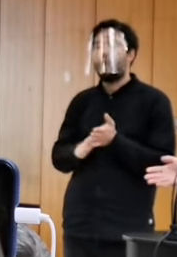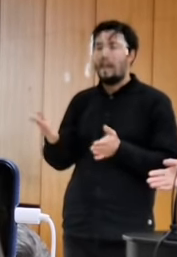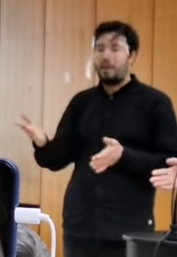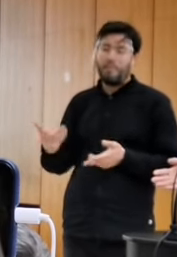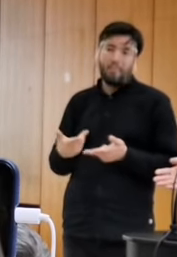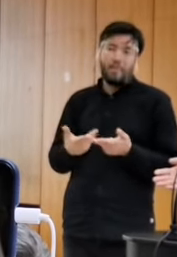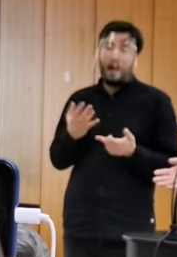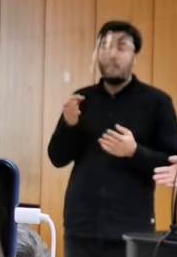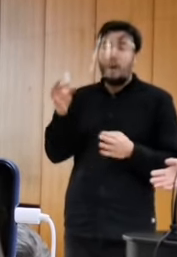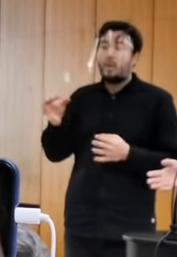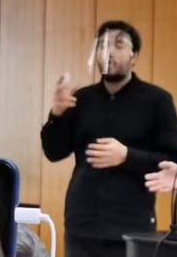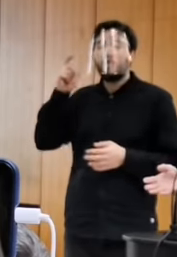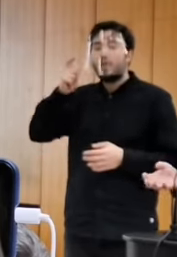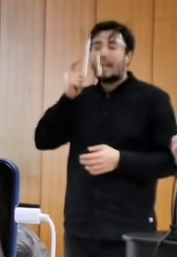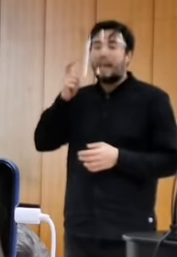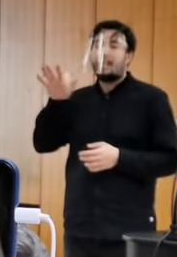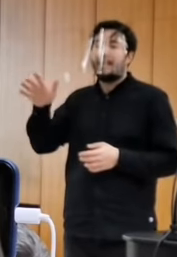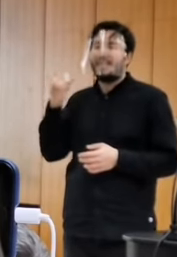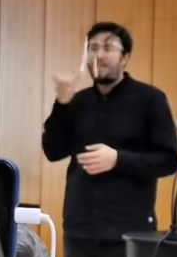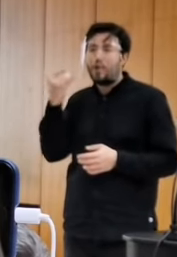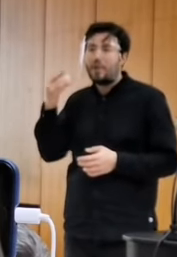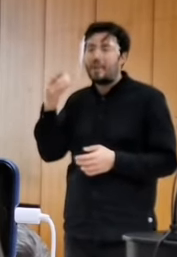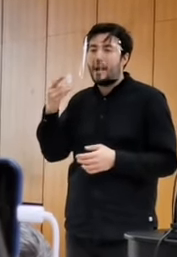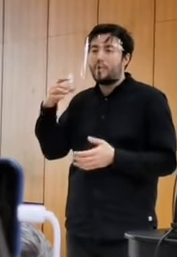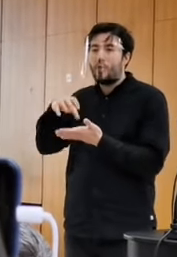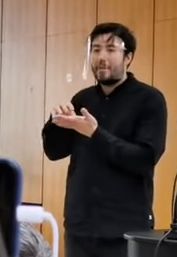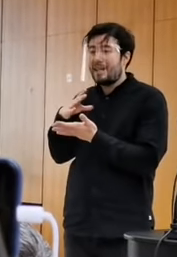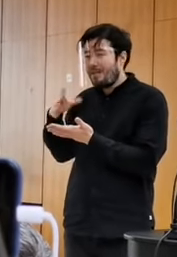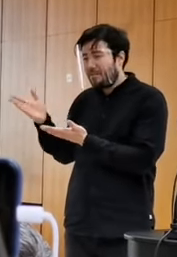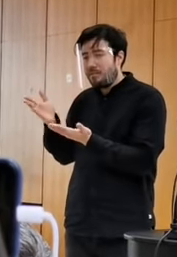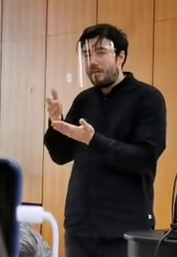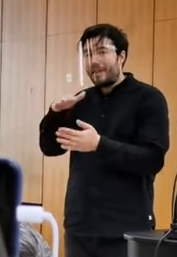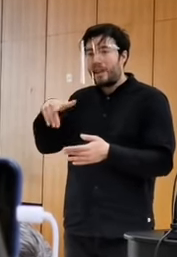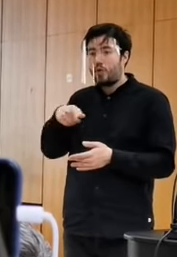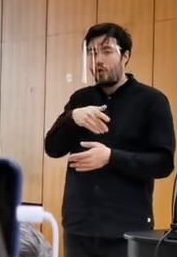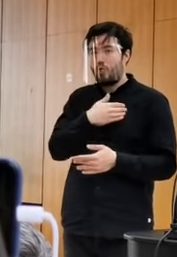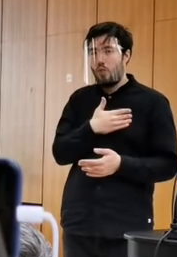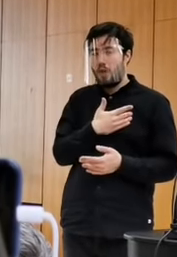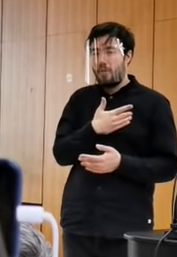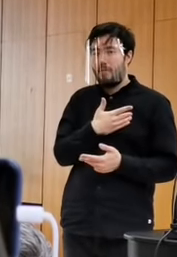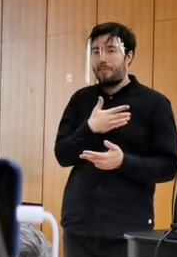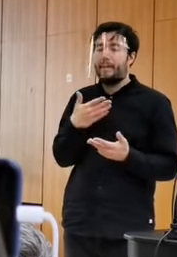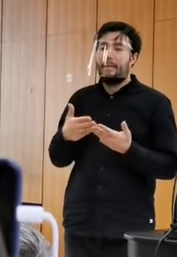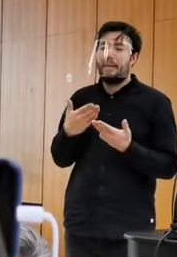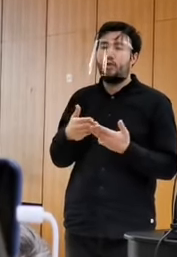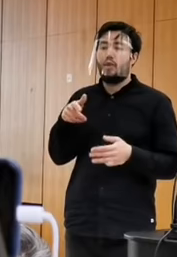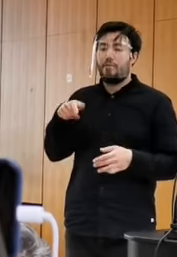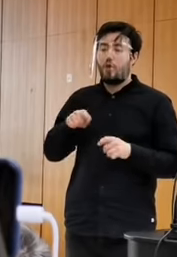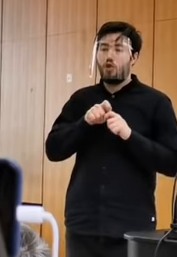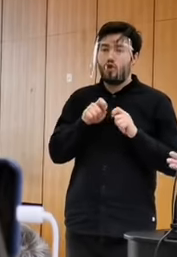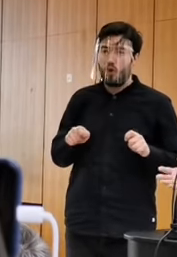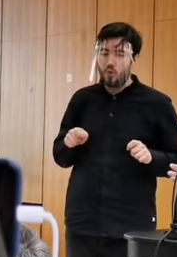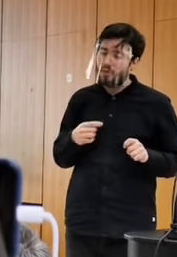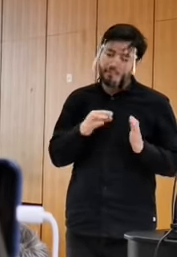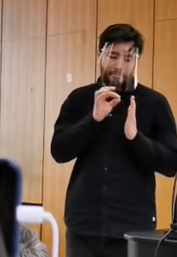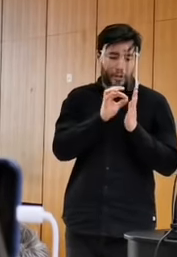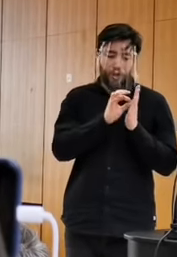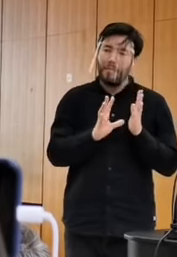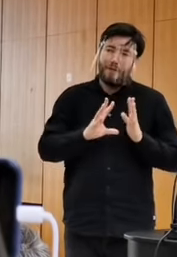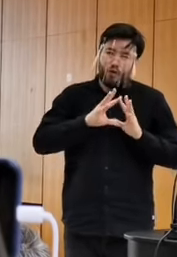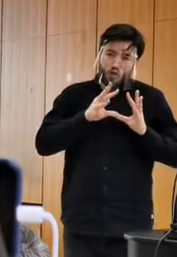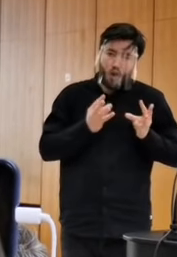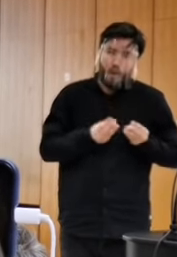sociálne znevýhodnená skupina, ktoré deti tam chceme dostať do škôl, aby sa oni vzdelávali. Preto aj toto rozhodnutie bolo napísané vo všeobecnosti